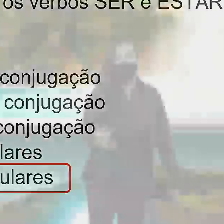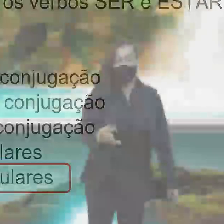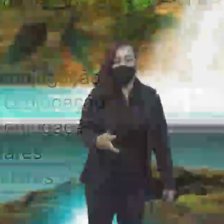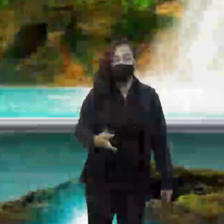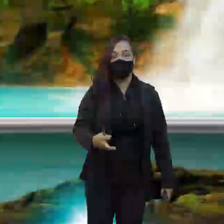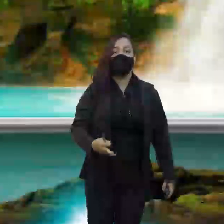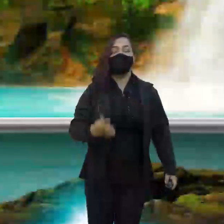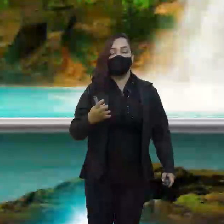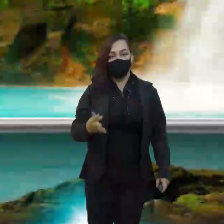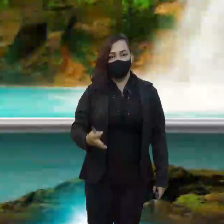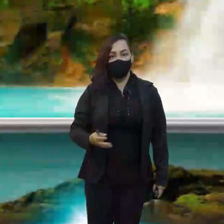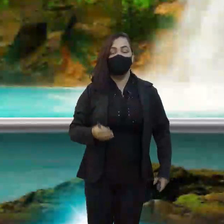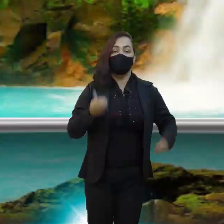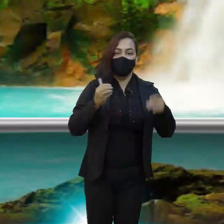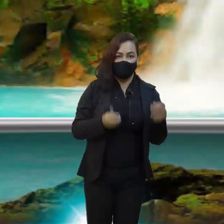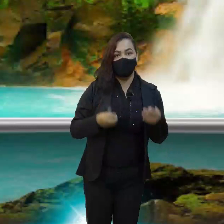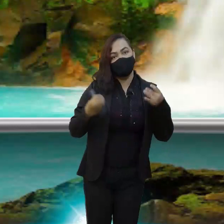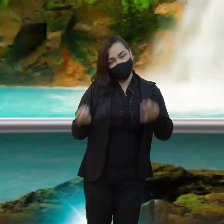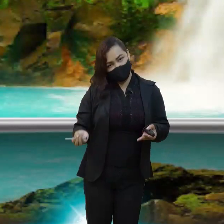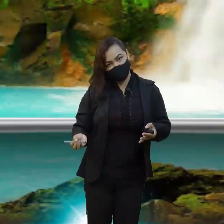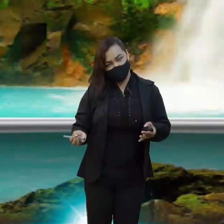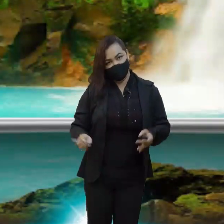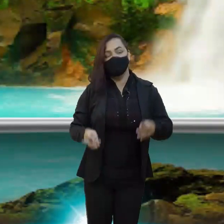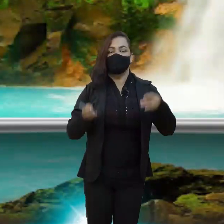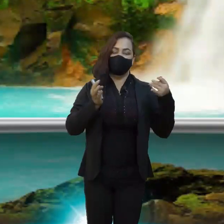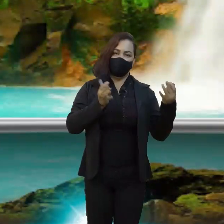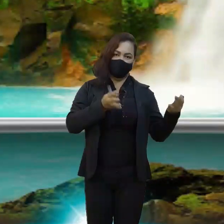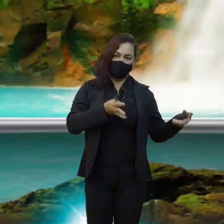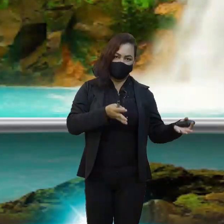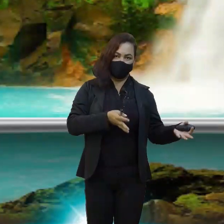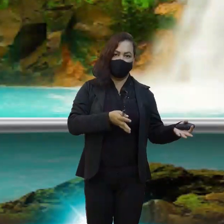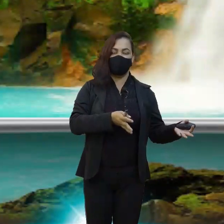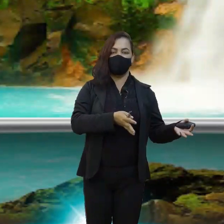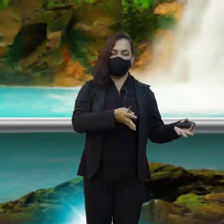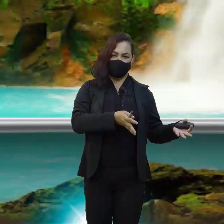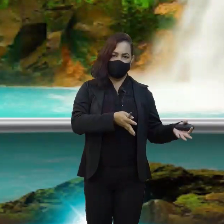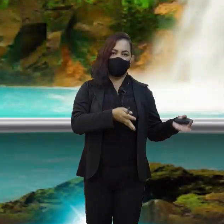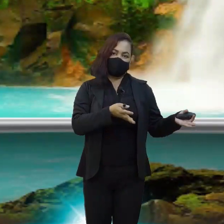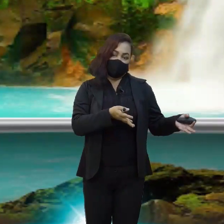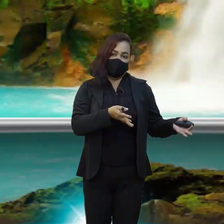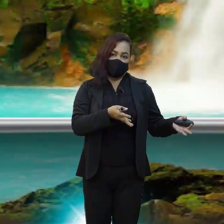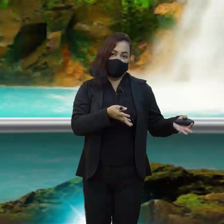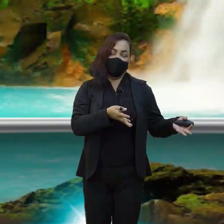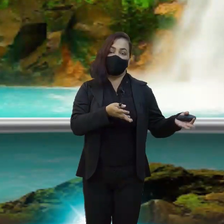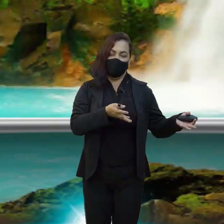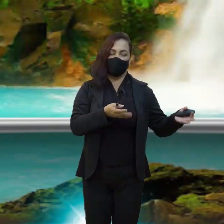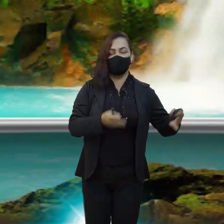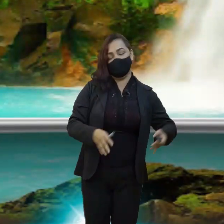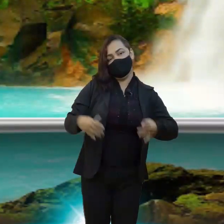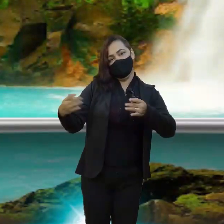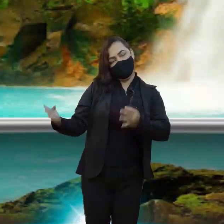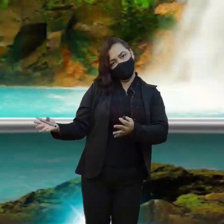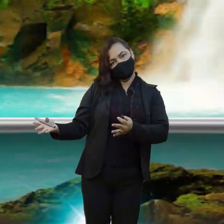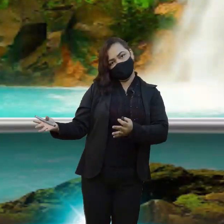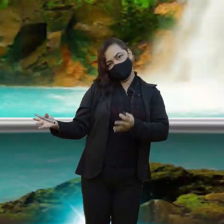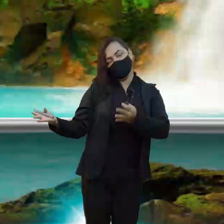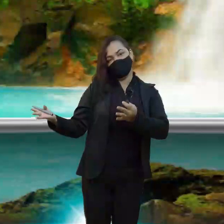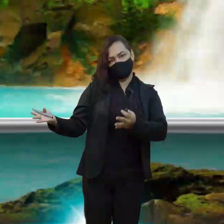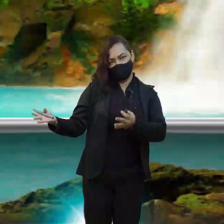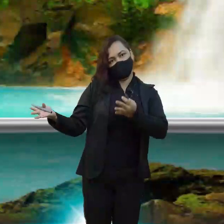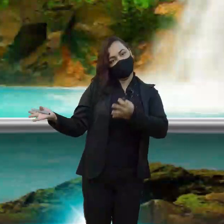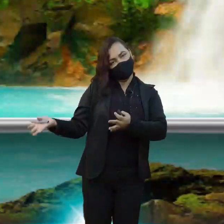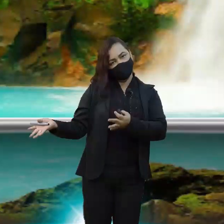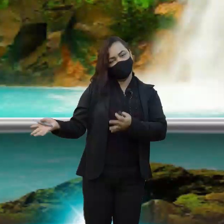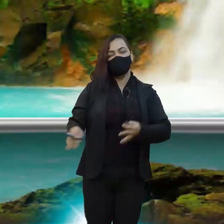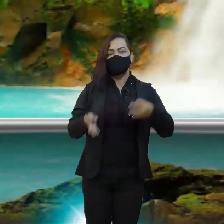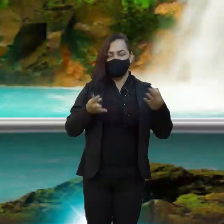em inglês, é o quê? É o verbo ser e estar, que em língua portuguesa a gente trabalha ser e estar, irregular, em espanhol,